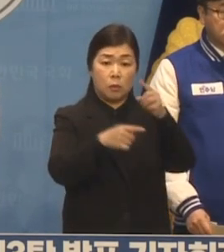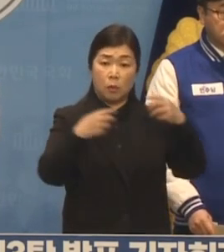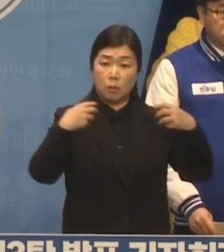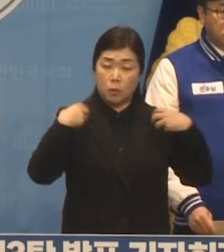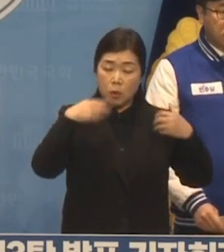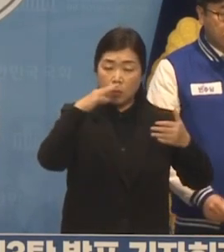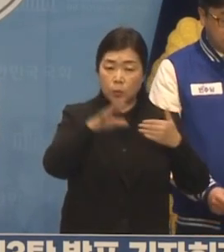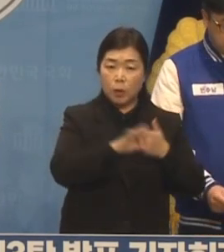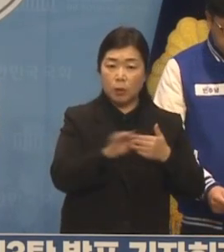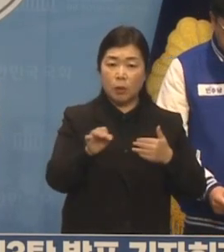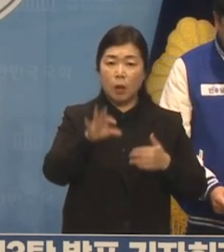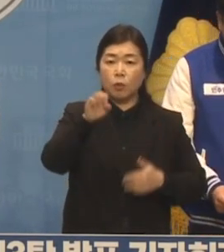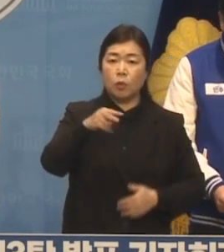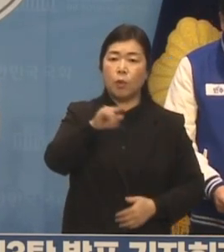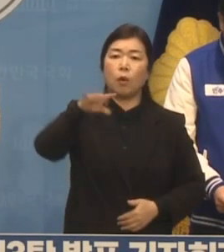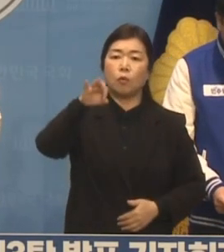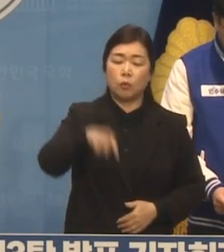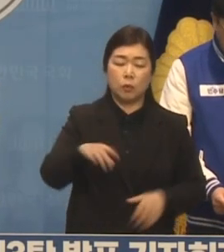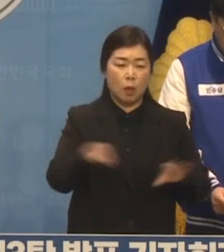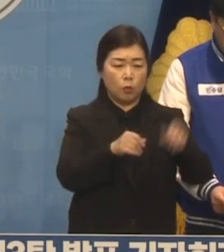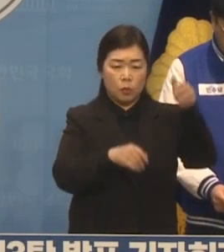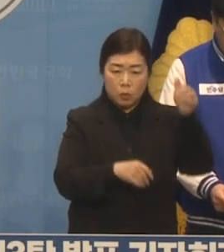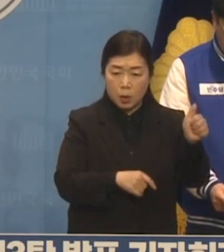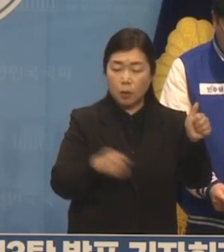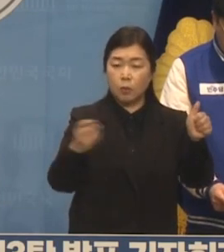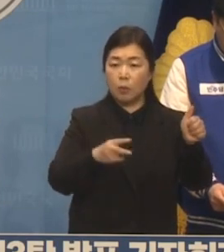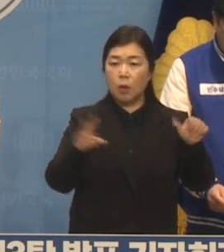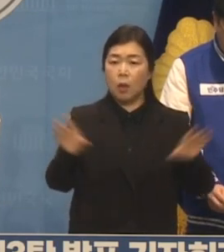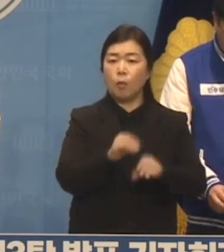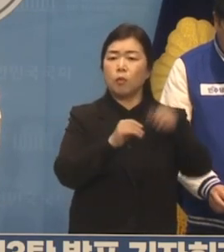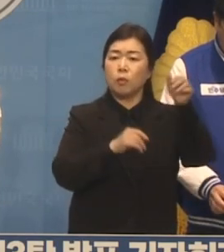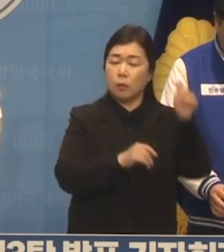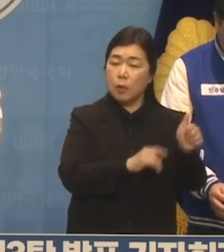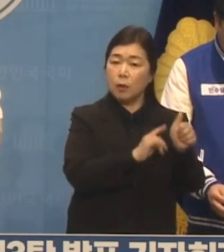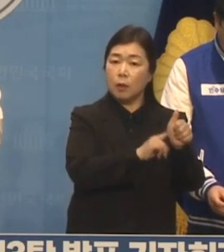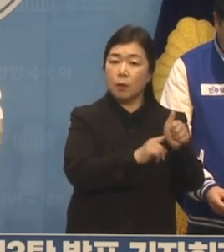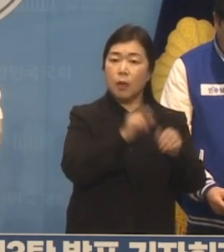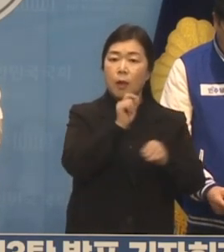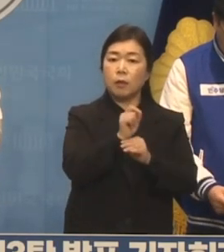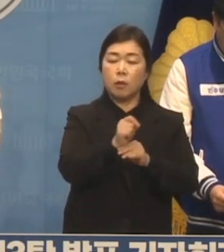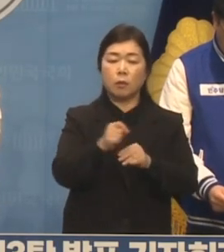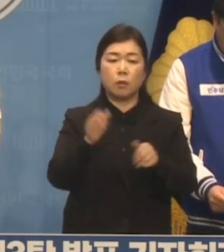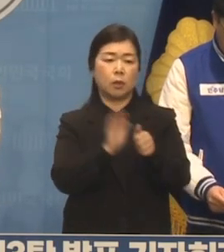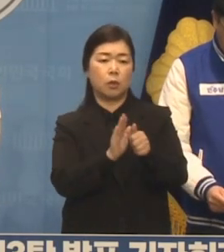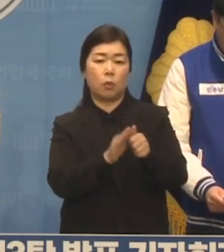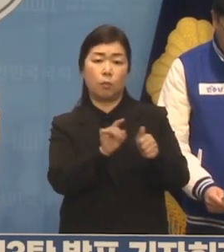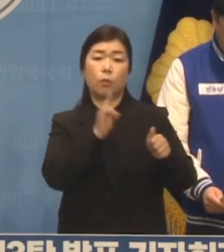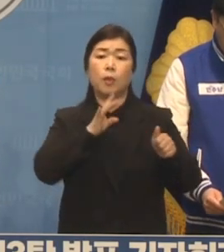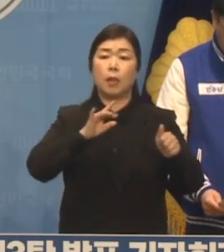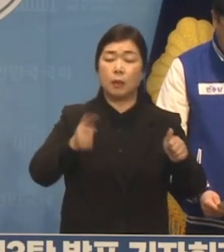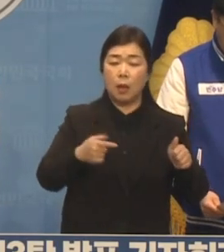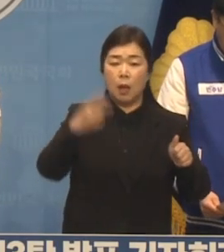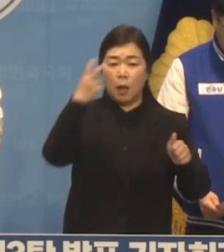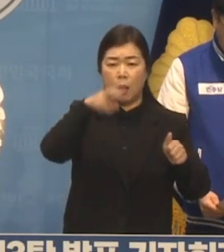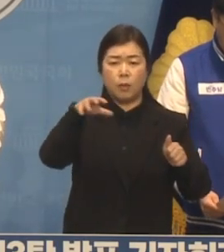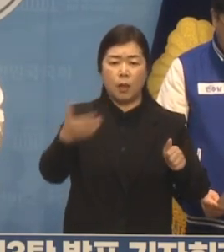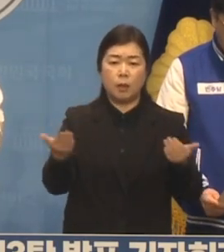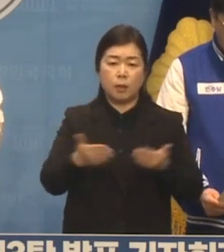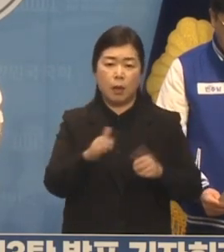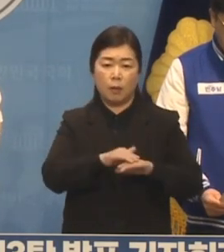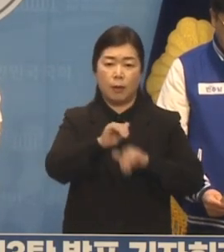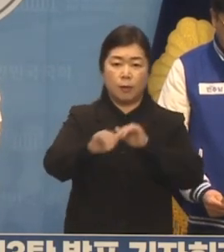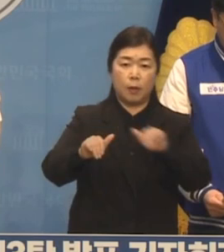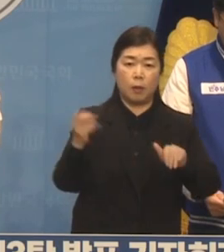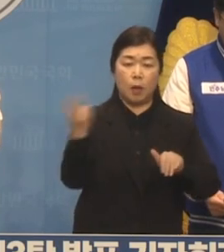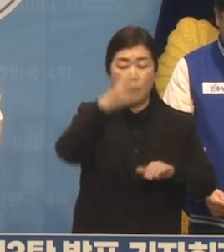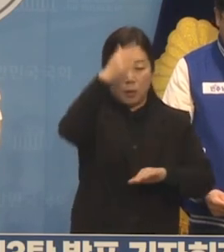경우에 있어서는 유병호 사무총장을 중심으로 해서 사무총장이 행정적인 지원만을 하는 게 아니라 감사 업무의 개시,